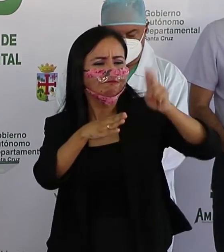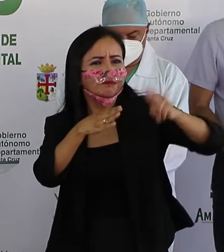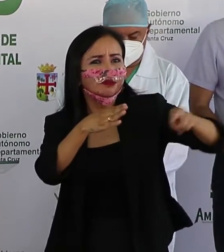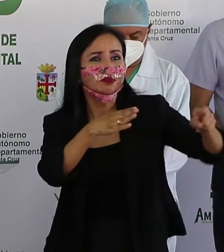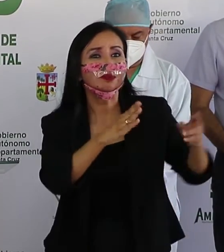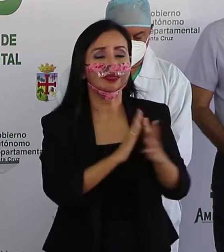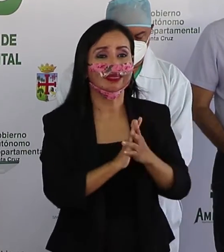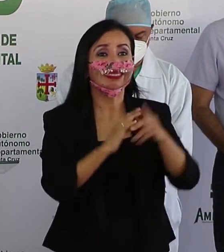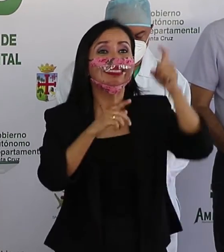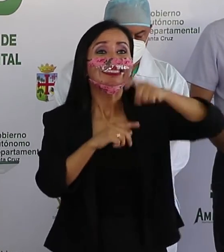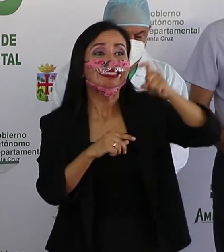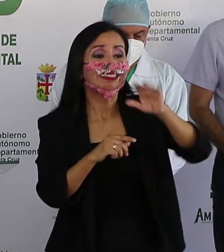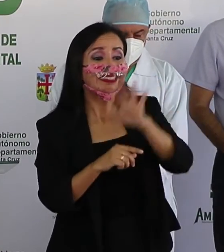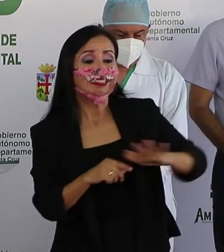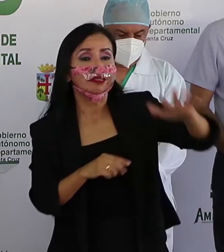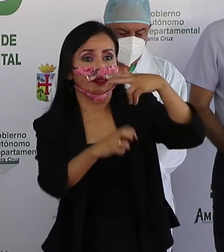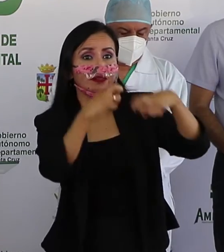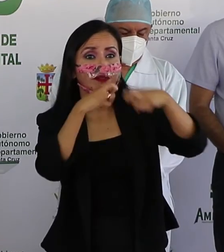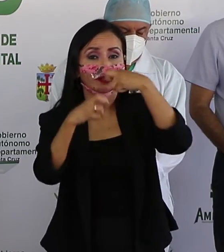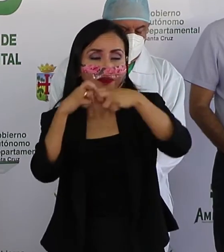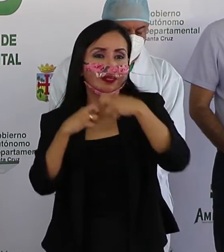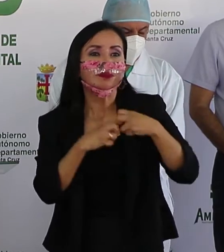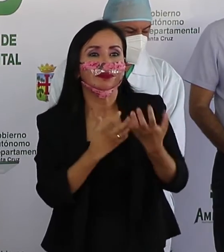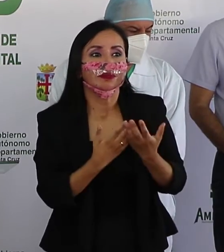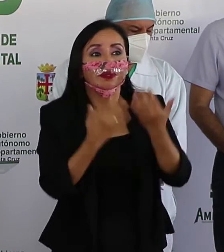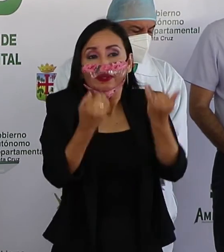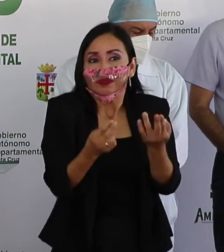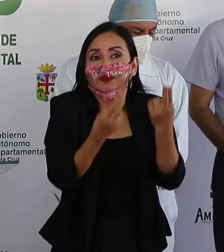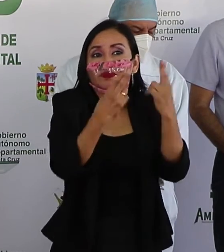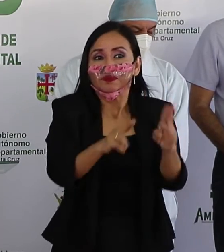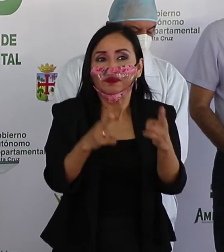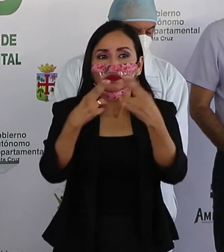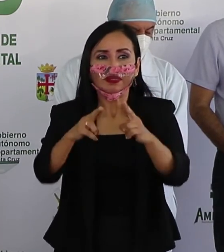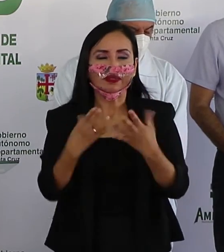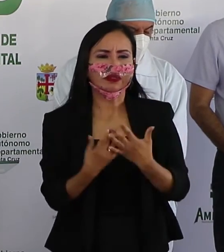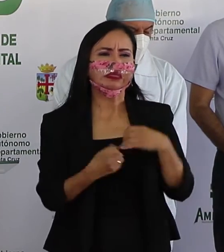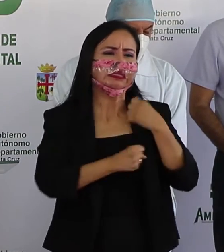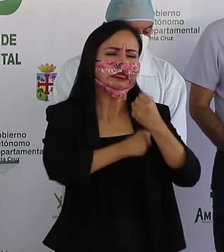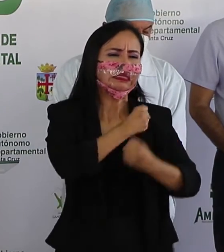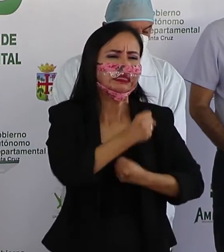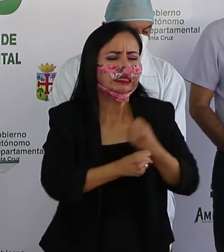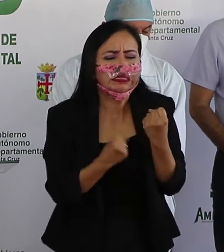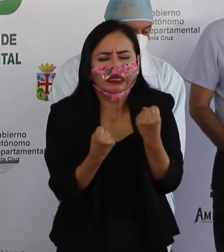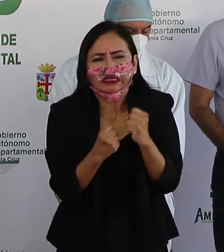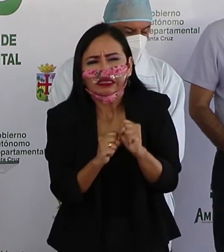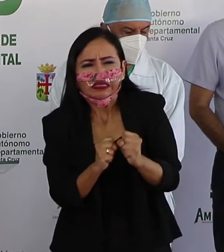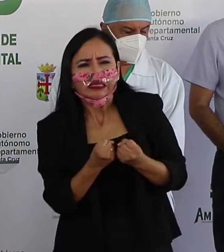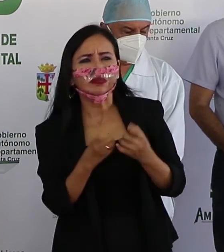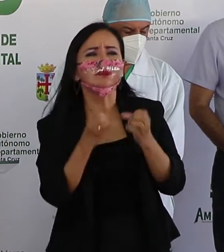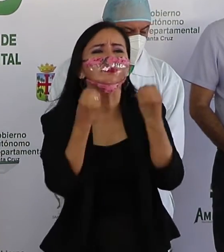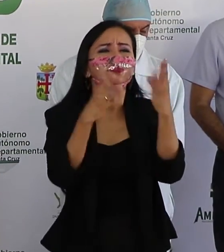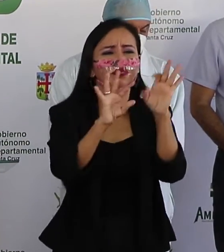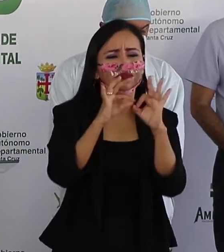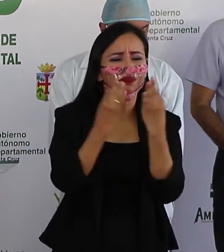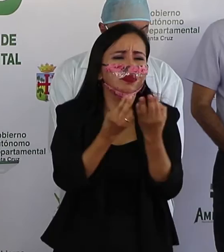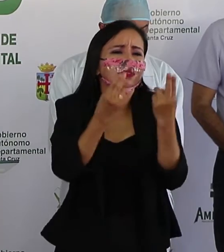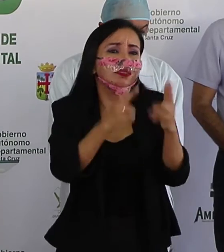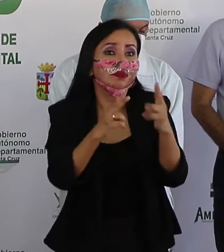las necesidades de los problemas que estamos viviendo, de las angustias que muchas familias están